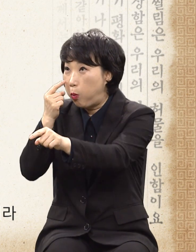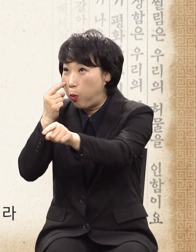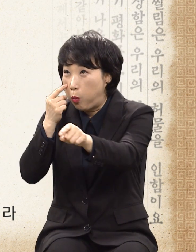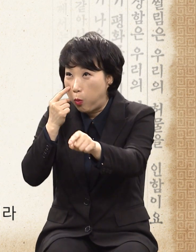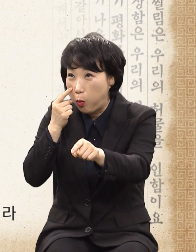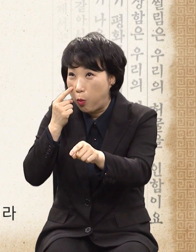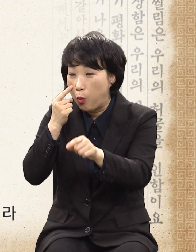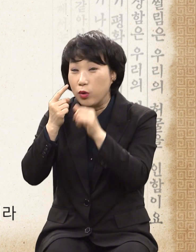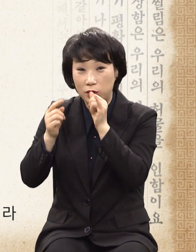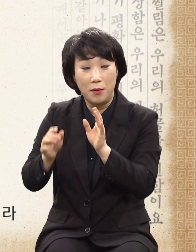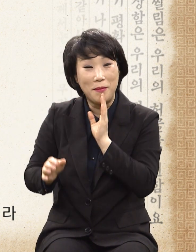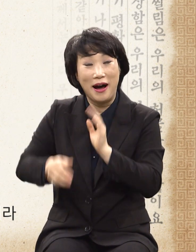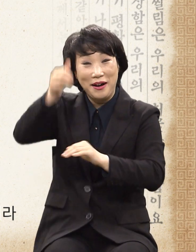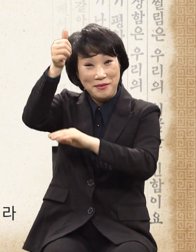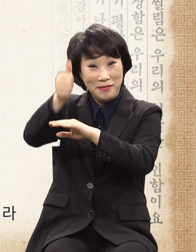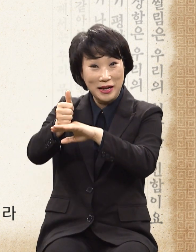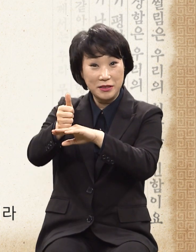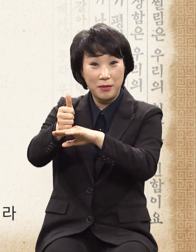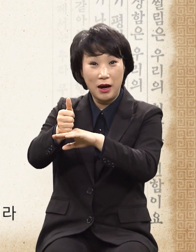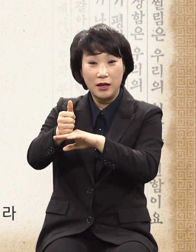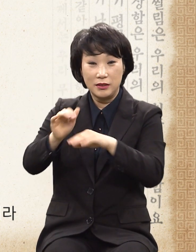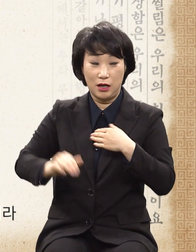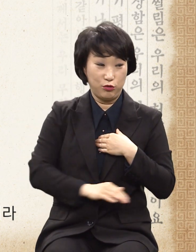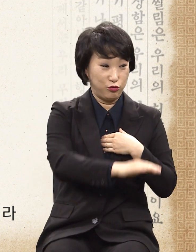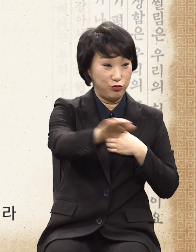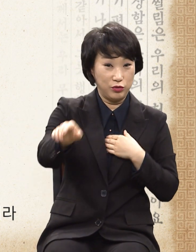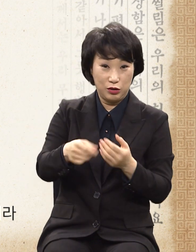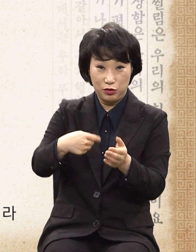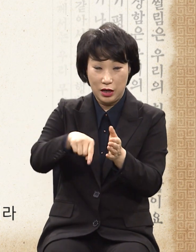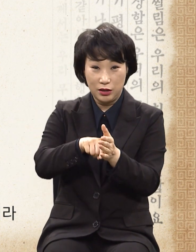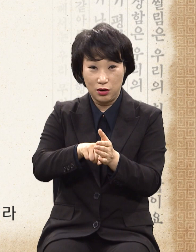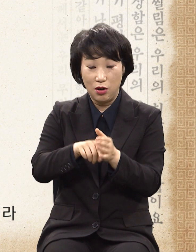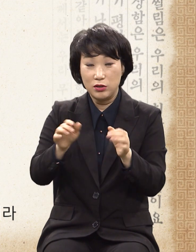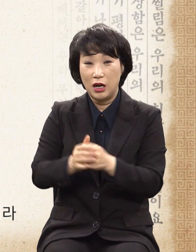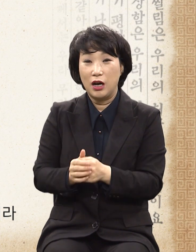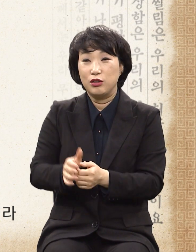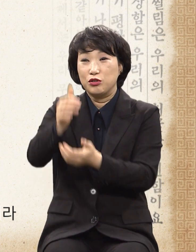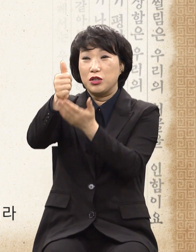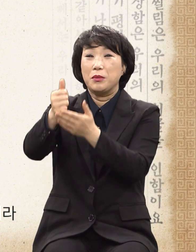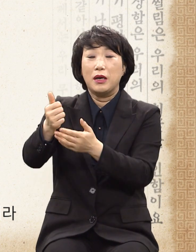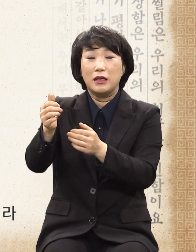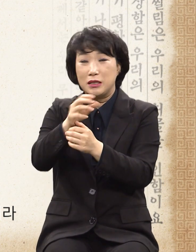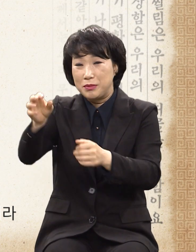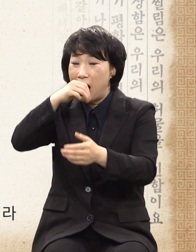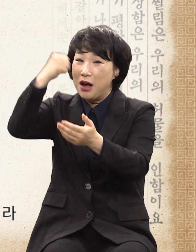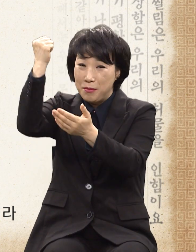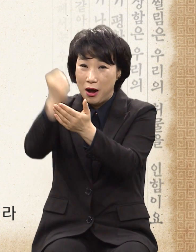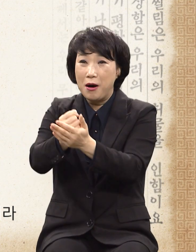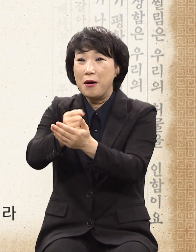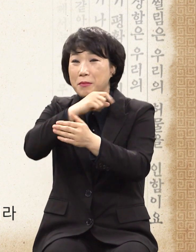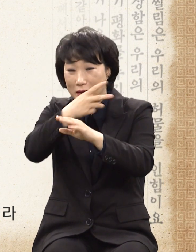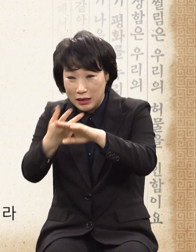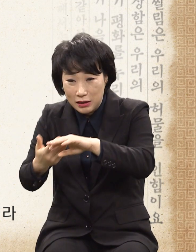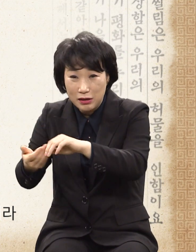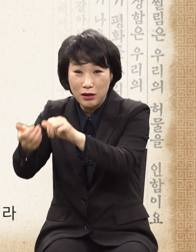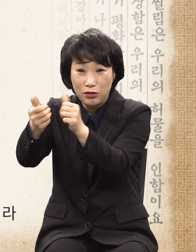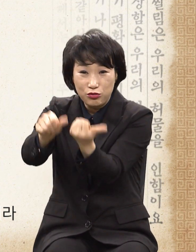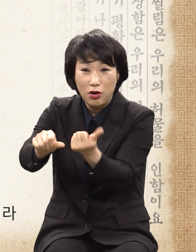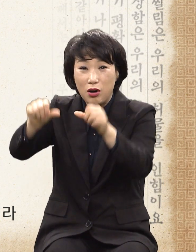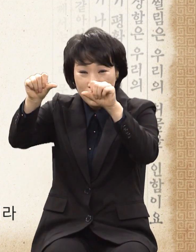말입니다. 최후의 마지막에 우리를 위해서 비참하게 찔리고 상하고 징계받고